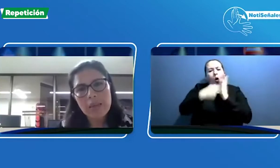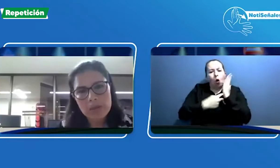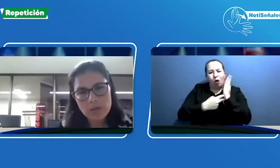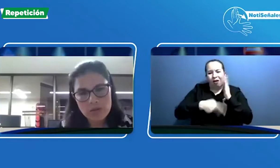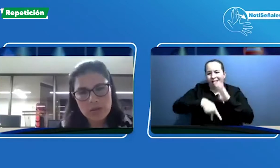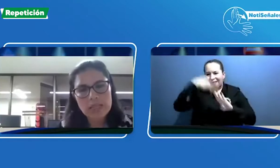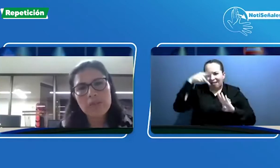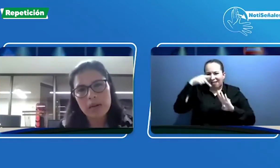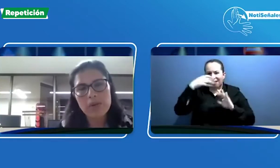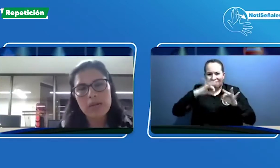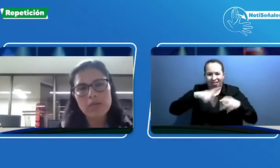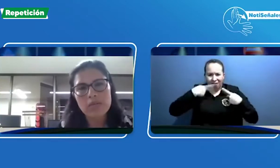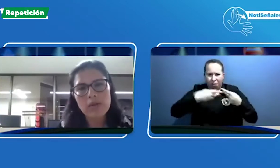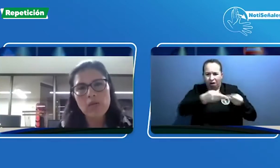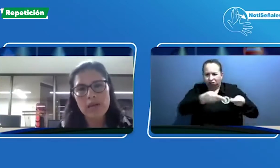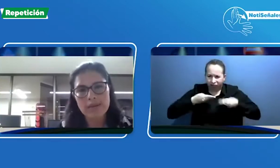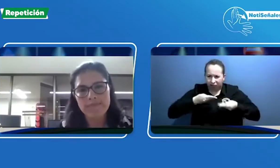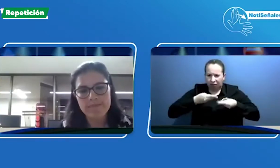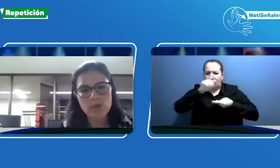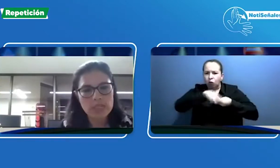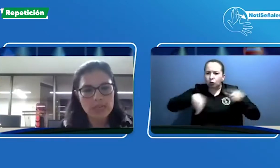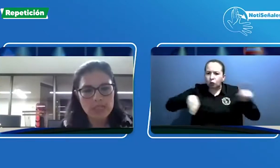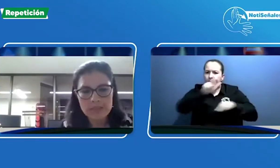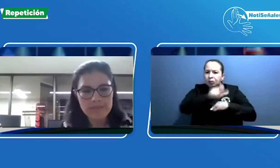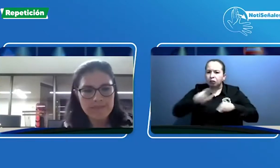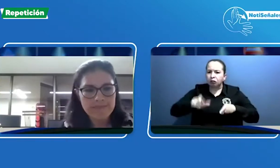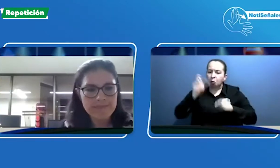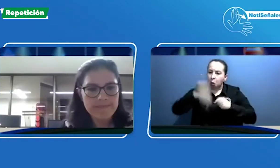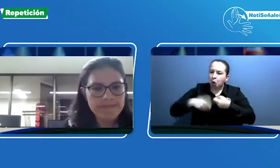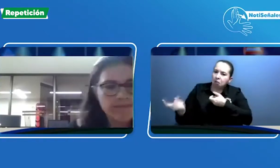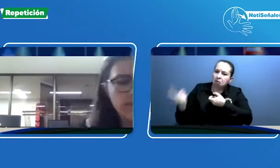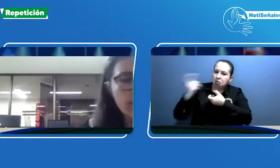de personas para poderlas vincular. Muchas gracias.